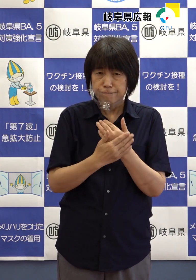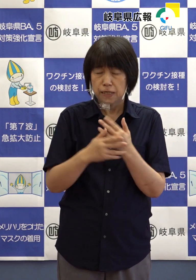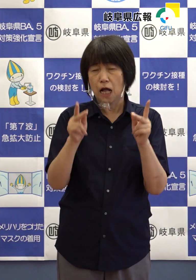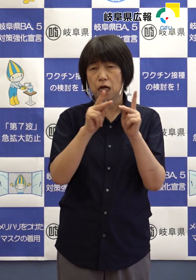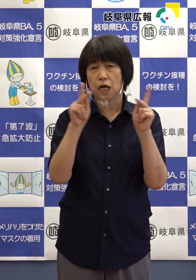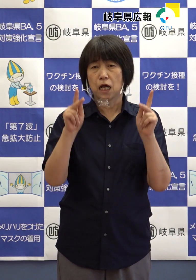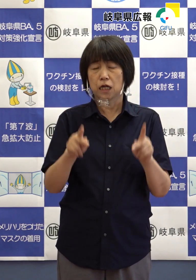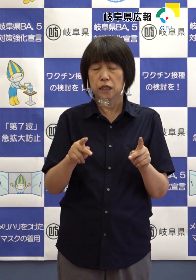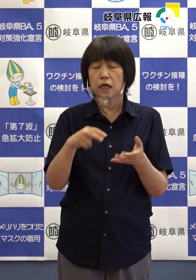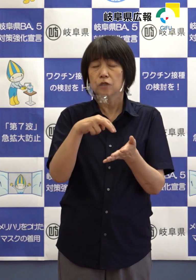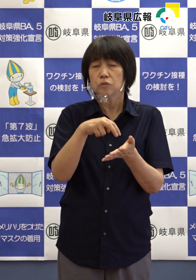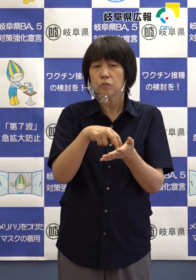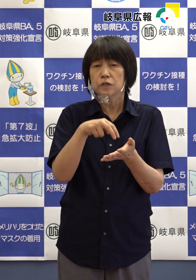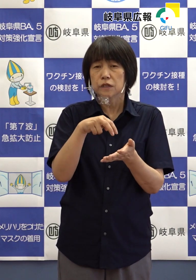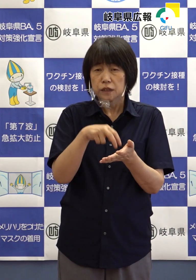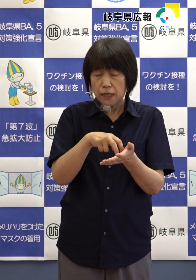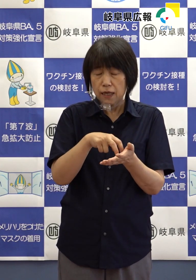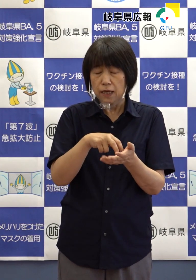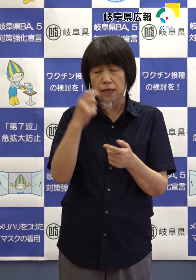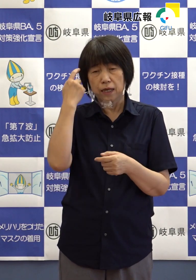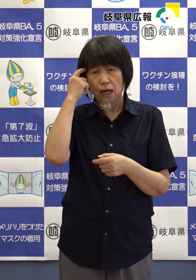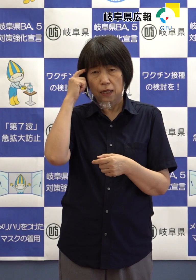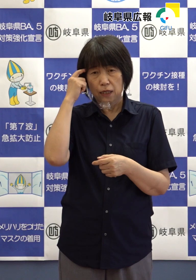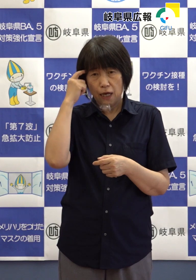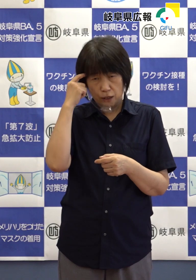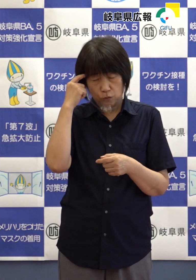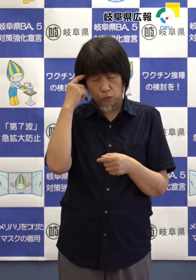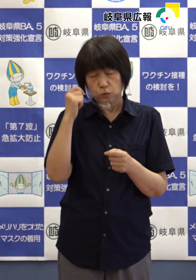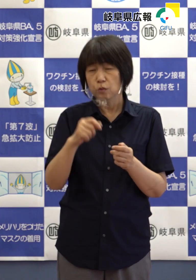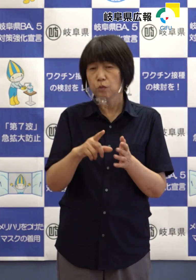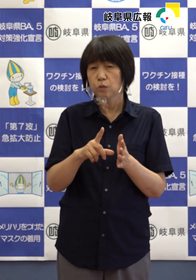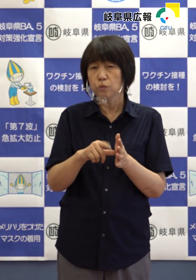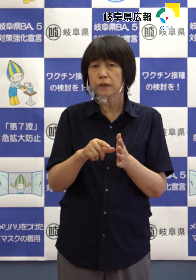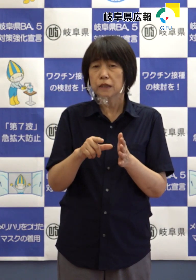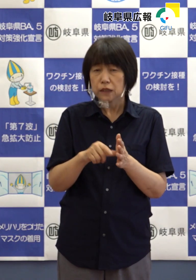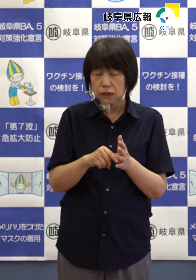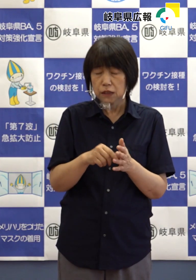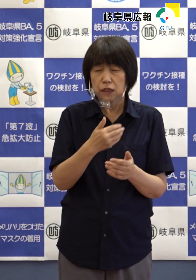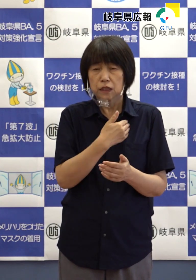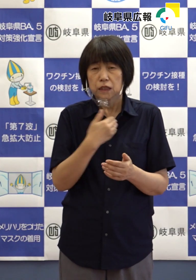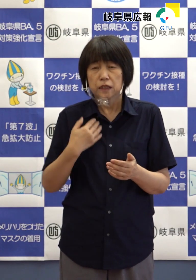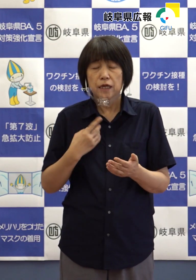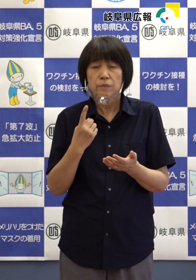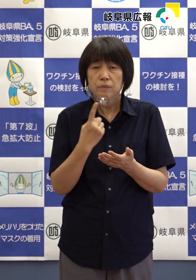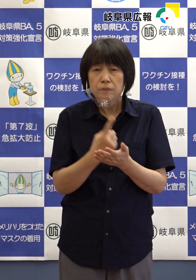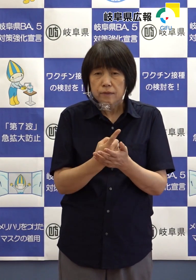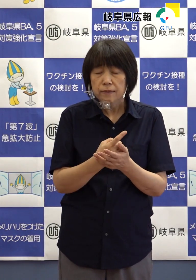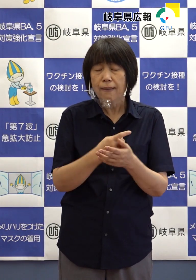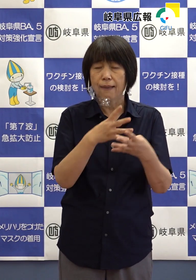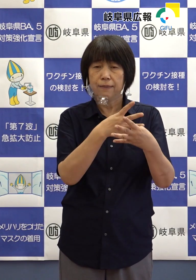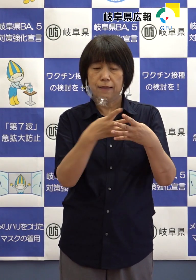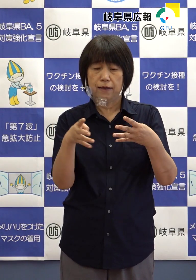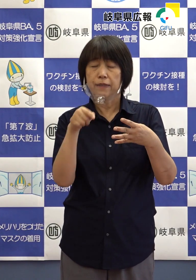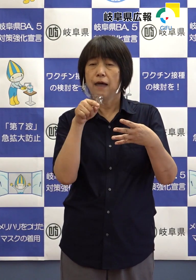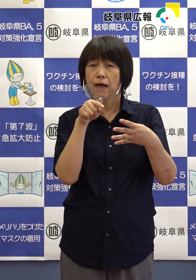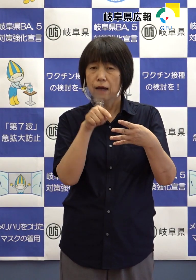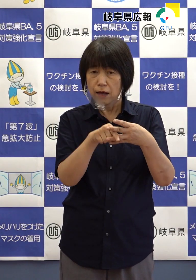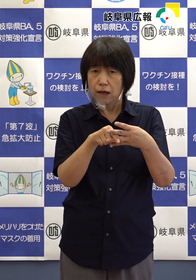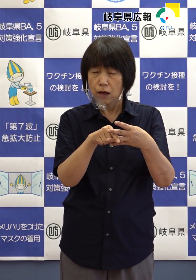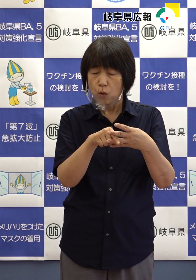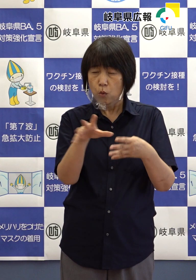よこの問題を考える以上ですね出来る限りのデータをしっかり取ってそれをベースに判断していくという